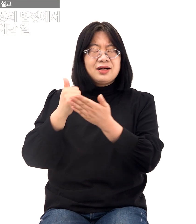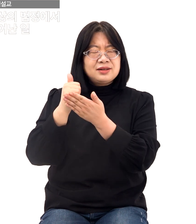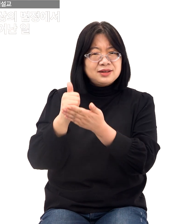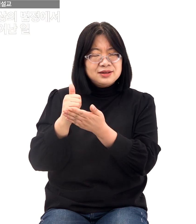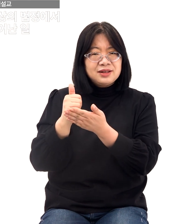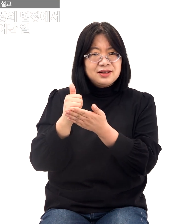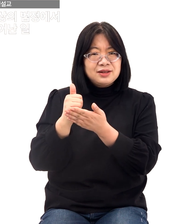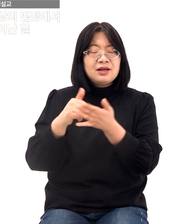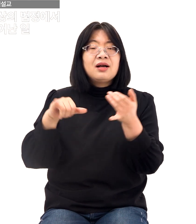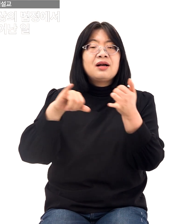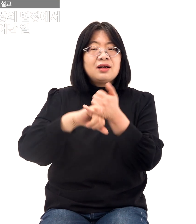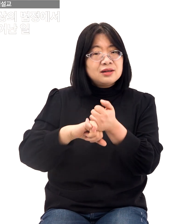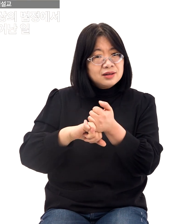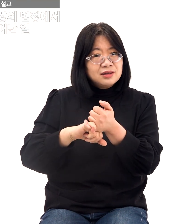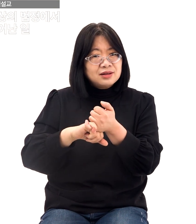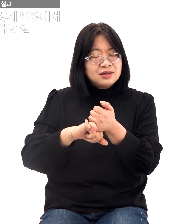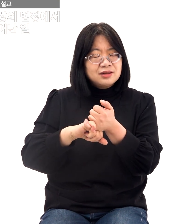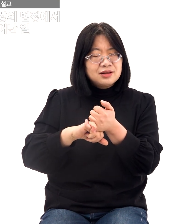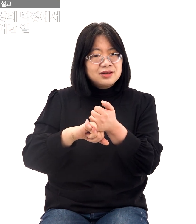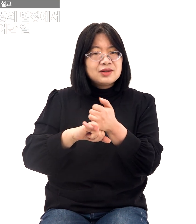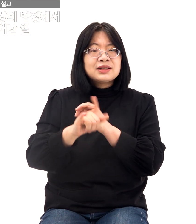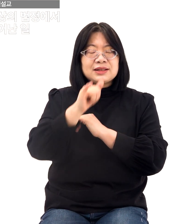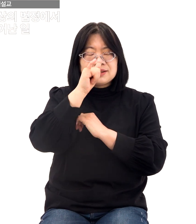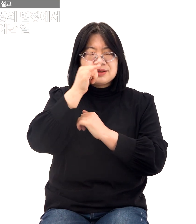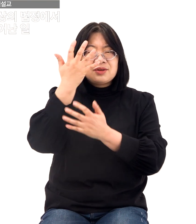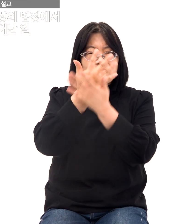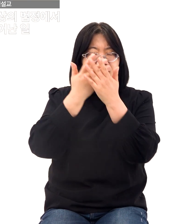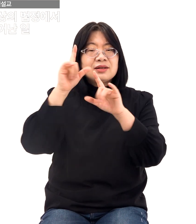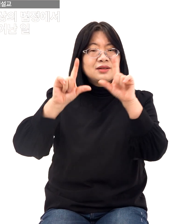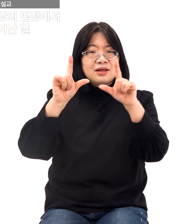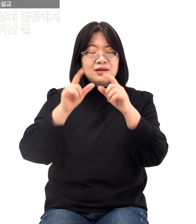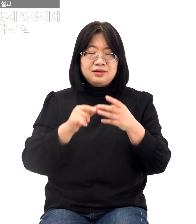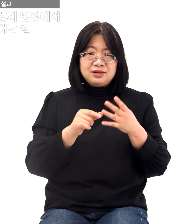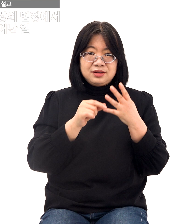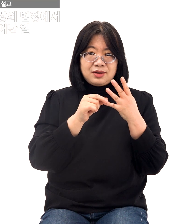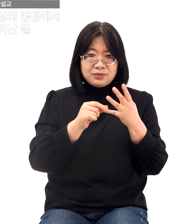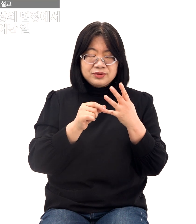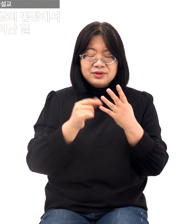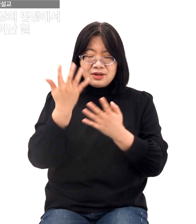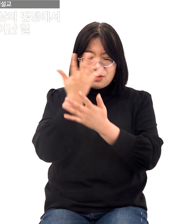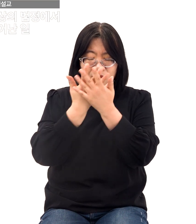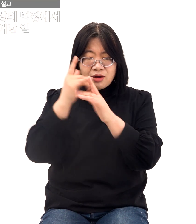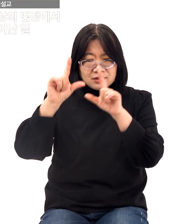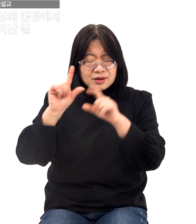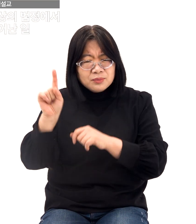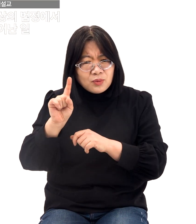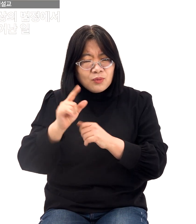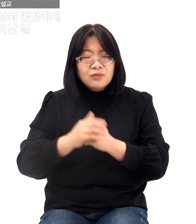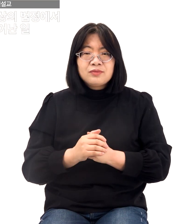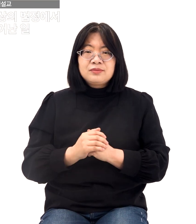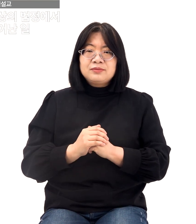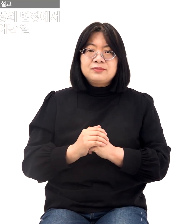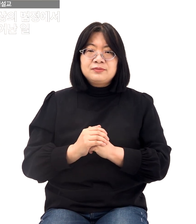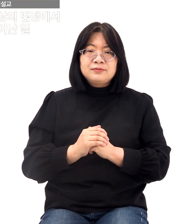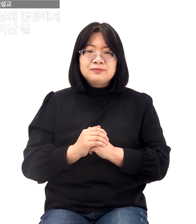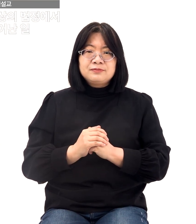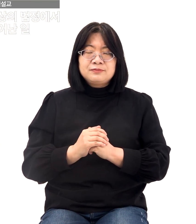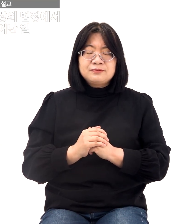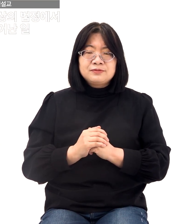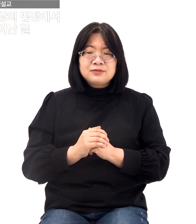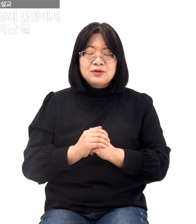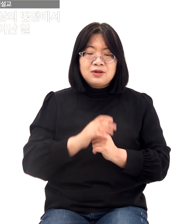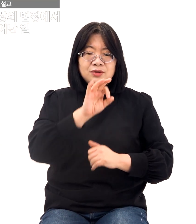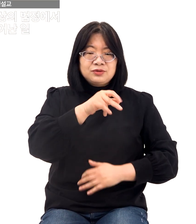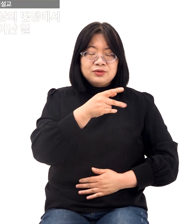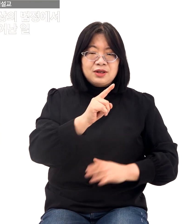하나님의 약속이 담아진 환상이었습니다. 근데 네 번째 환상은 사실